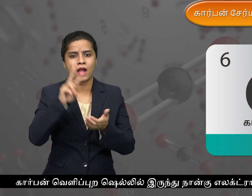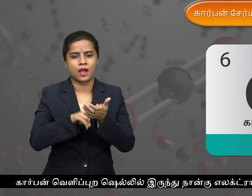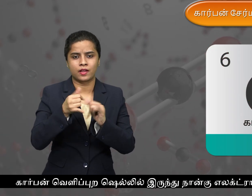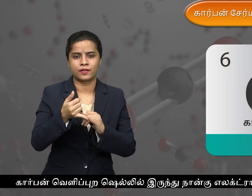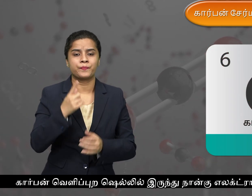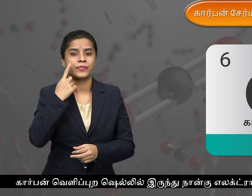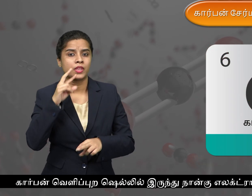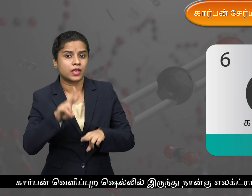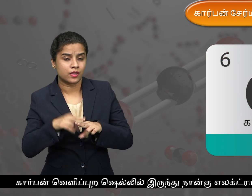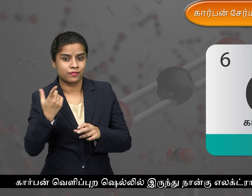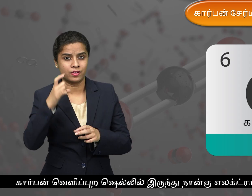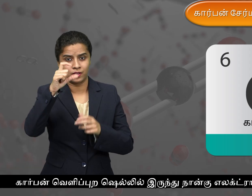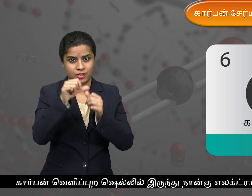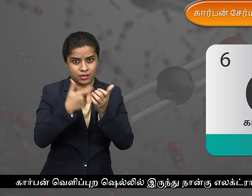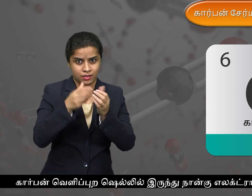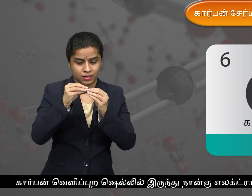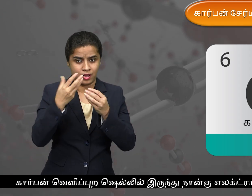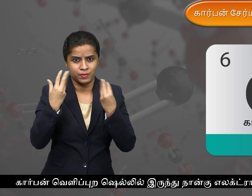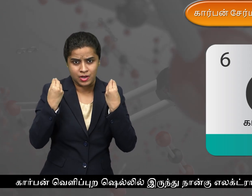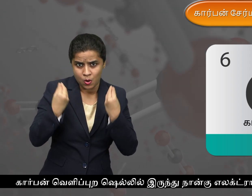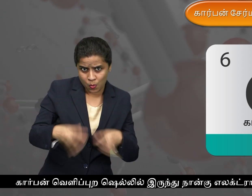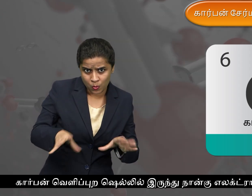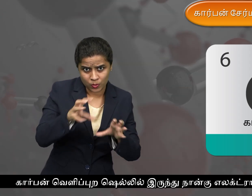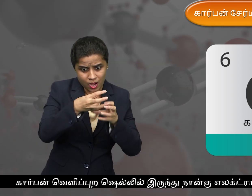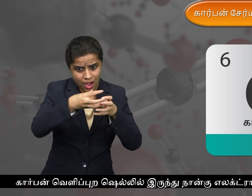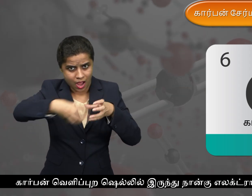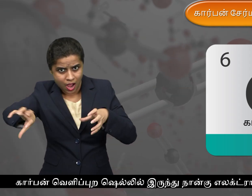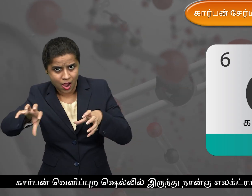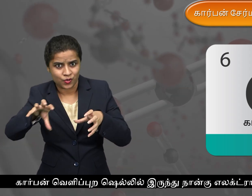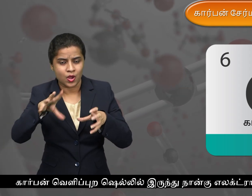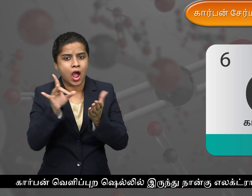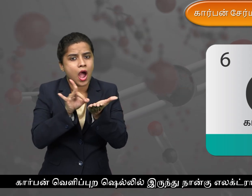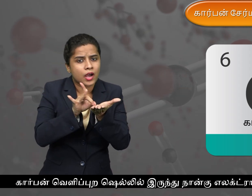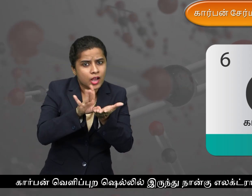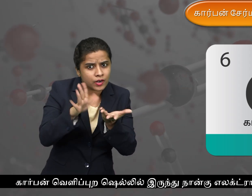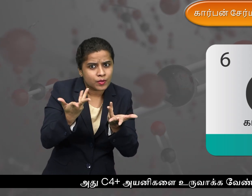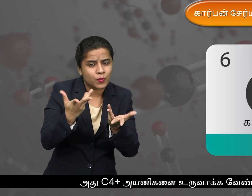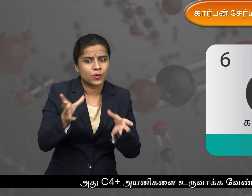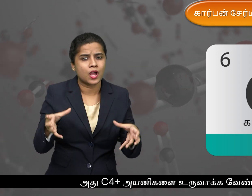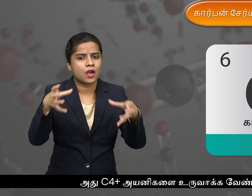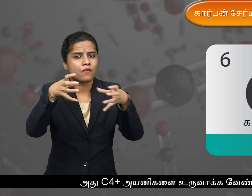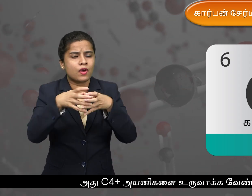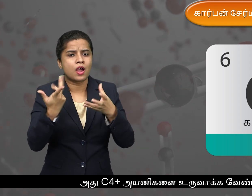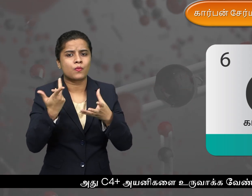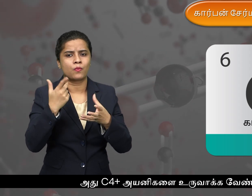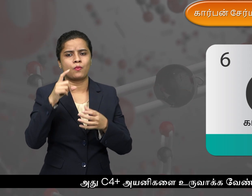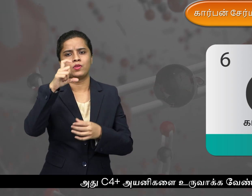கார்பன் வெளிப்புற ஷெல்லில் இருந்து 4 எலக்ட்ரான்களை இழந்தால் இது